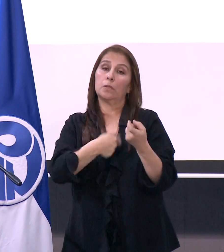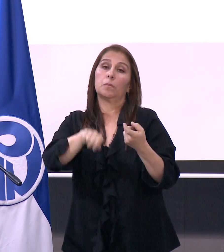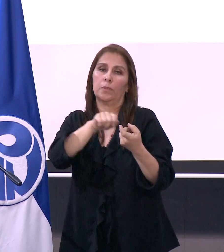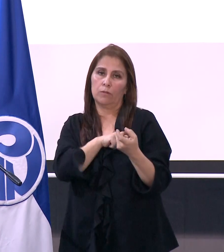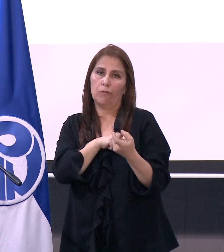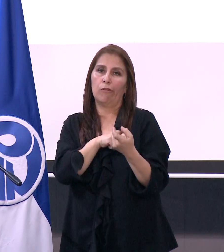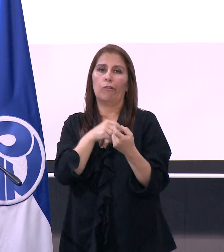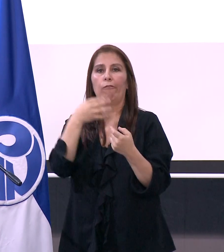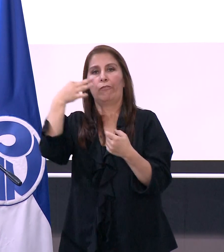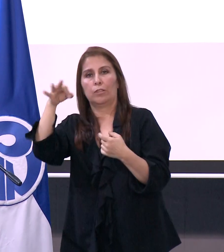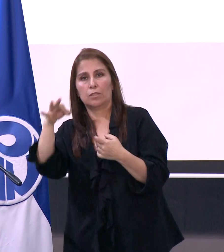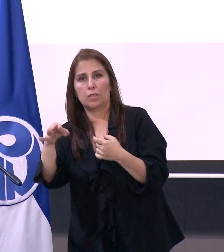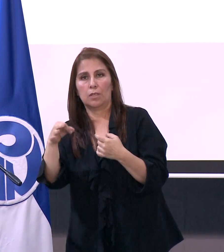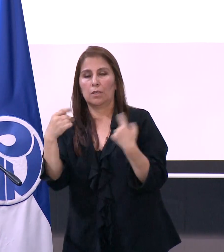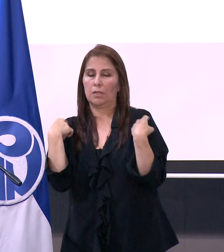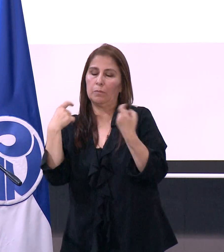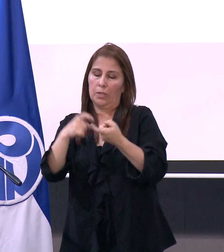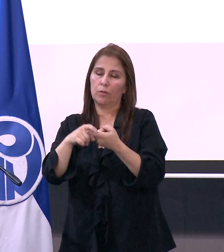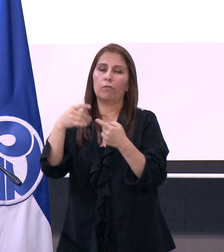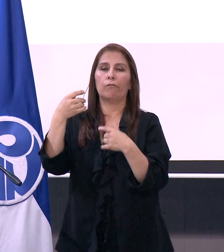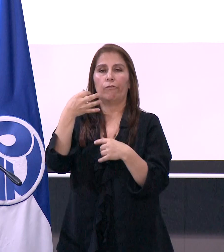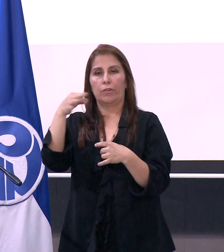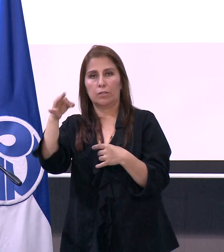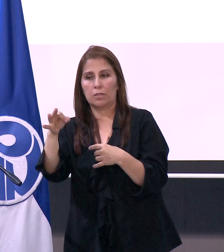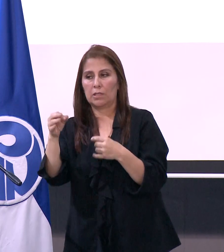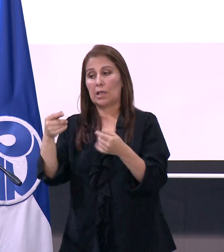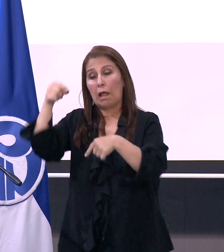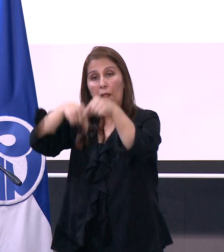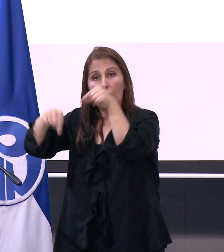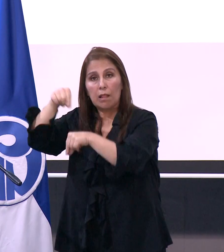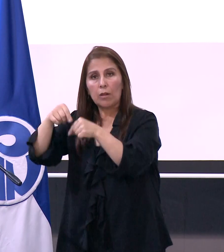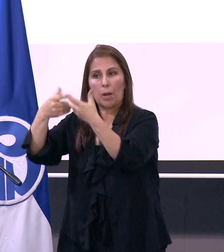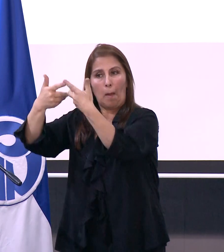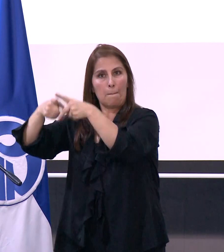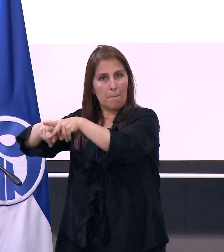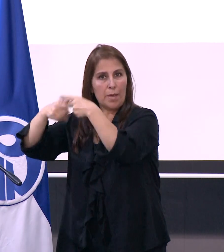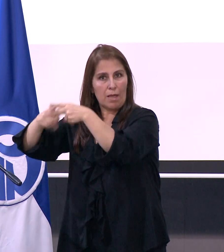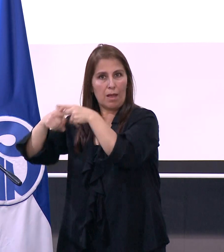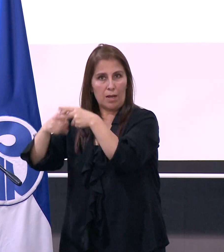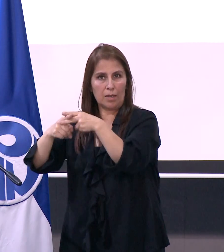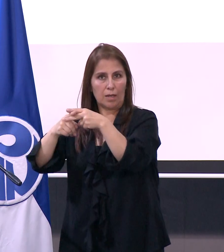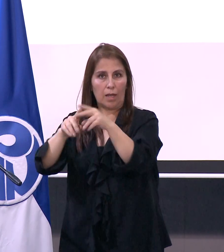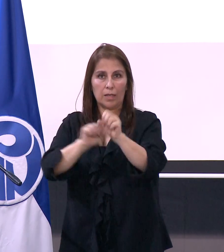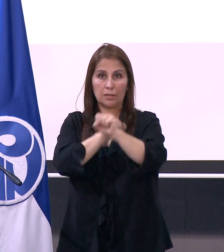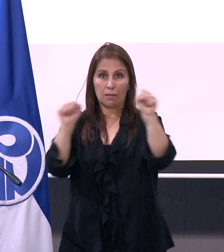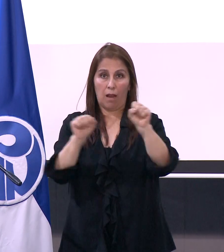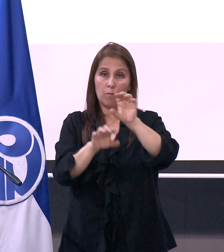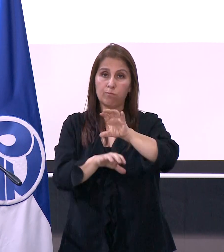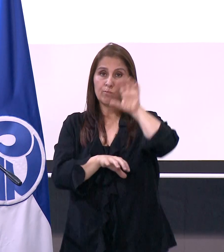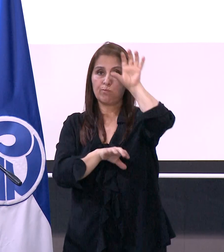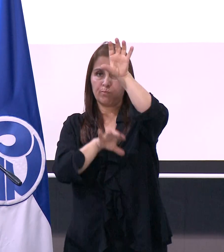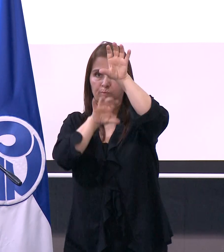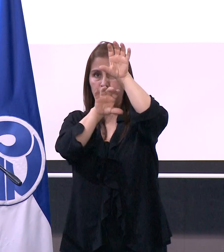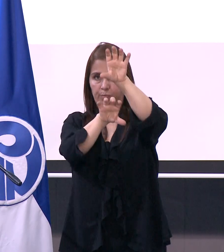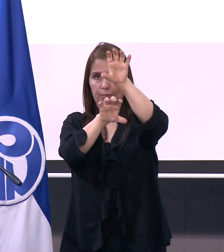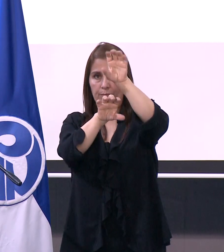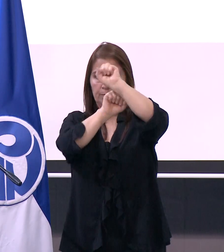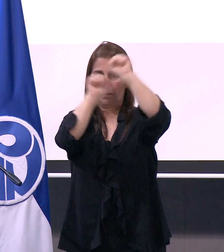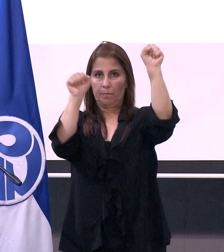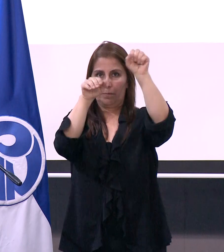química gimnasia o deportes electrónico mecánica y se crearon dos jornadas tanto en el instituto pedagógico nacional